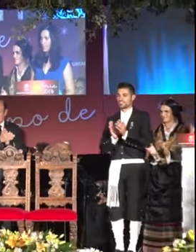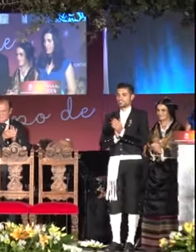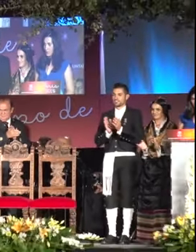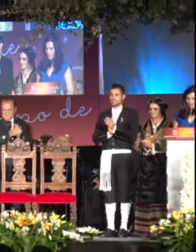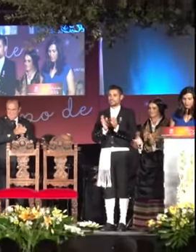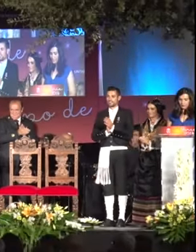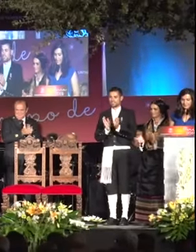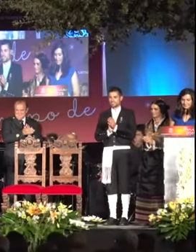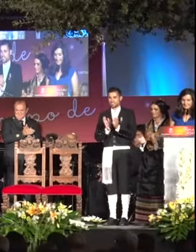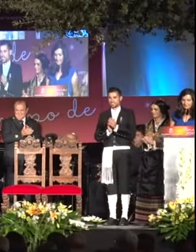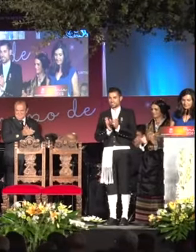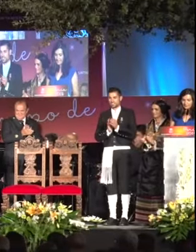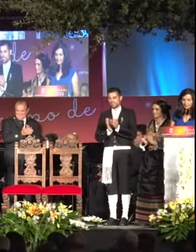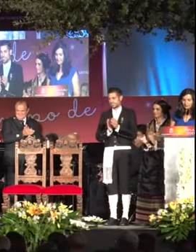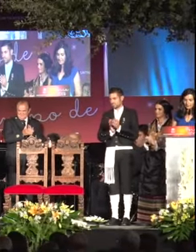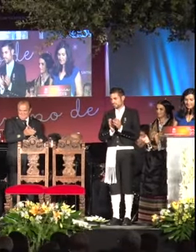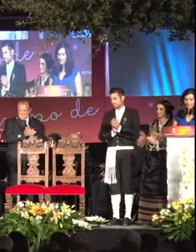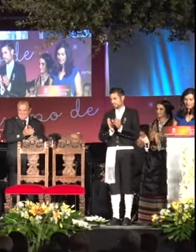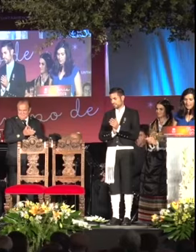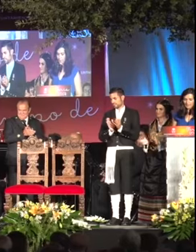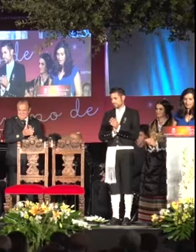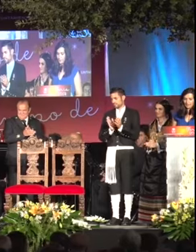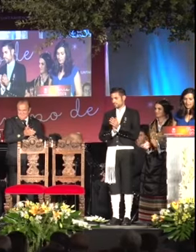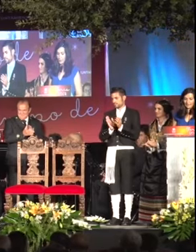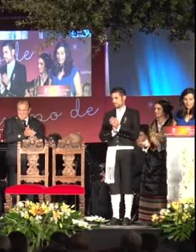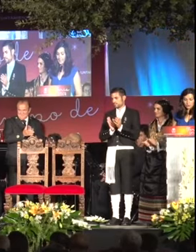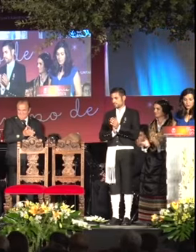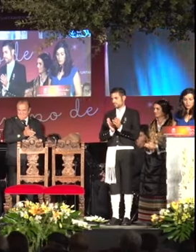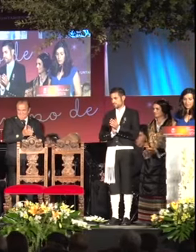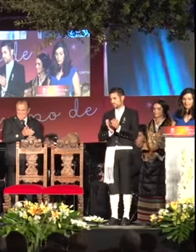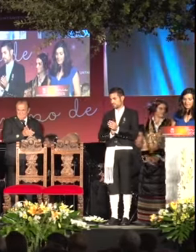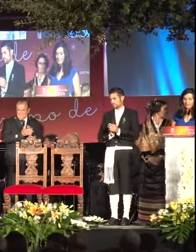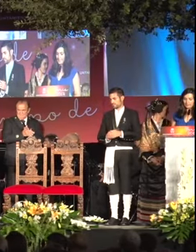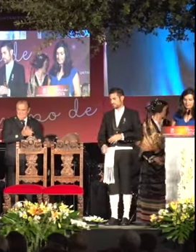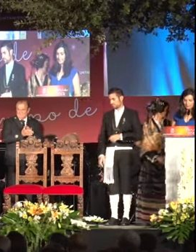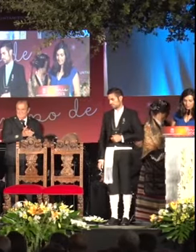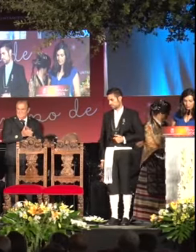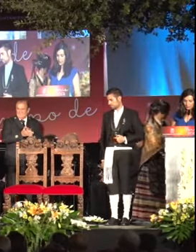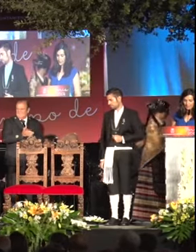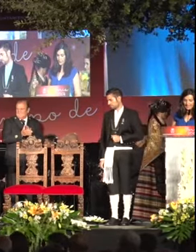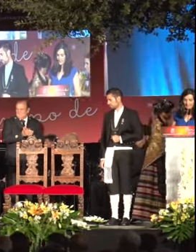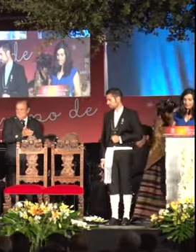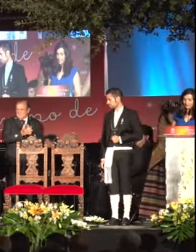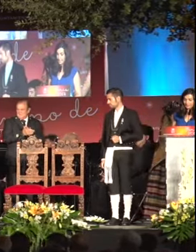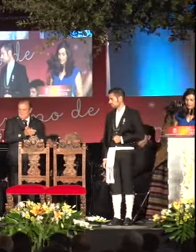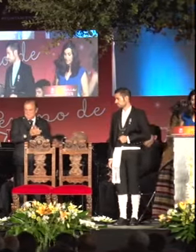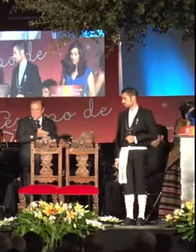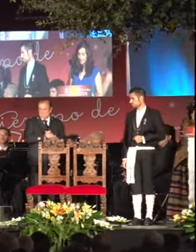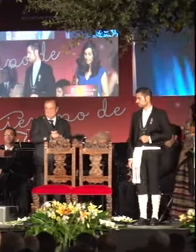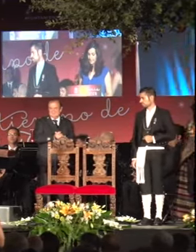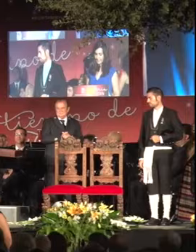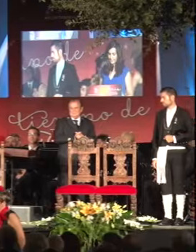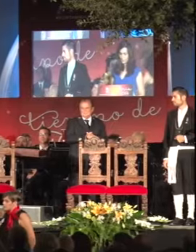María Llanos y Álvaro Real se presentaron de manera individual y fueron elegidos como pareja de Manchegos. María Llanos